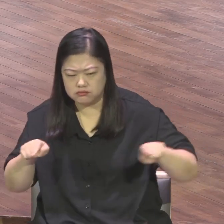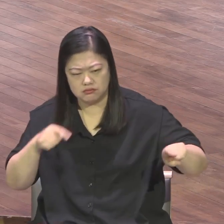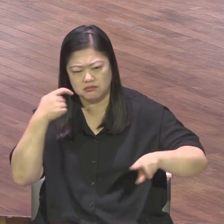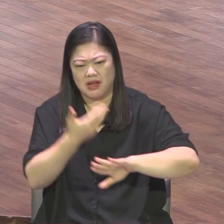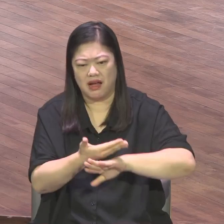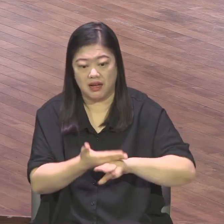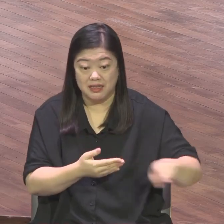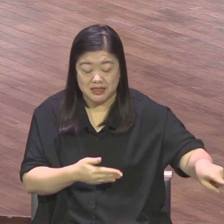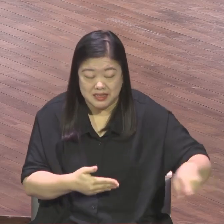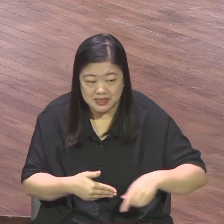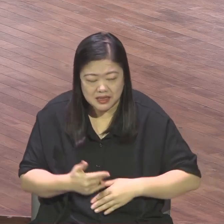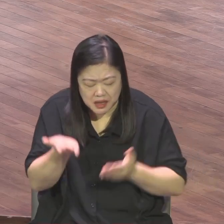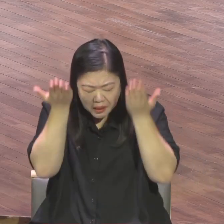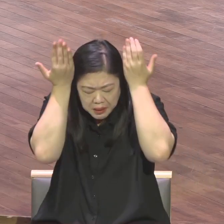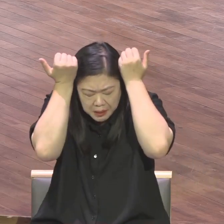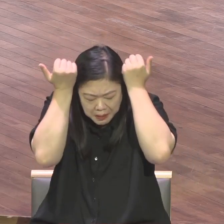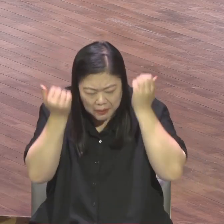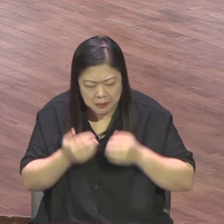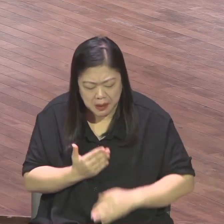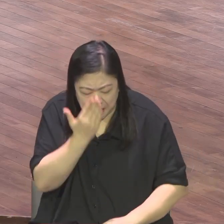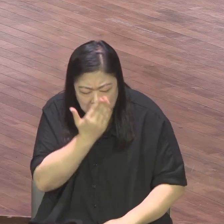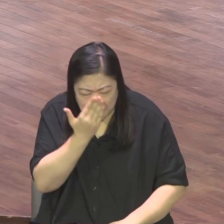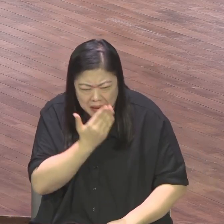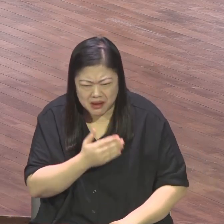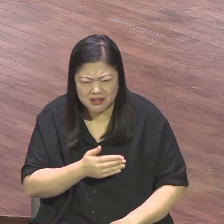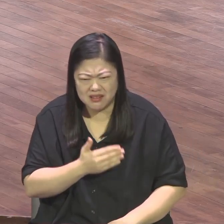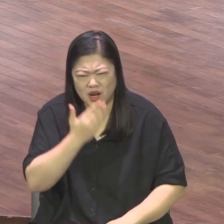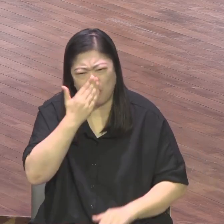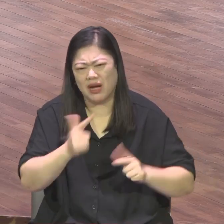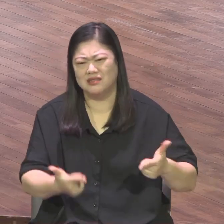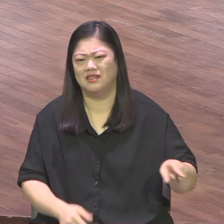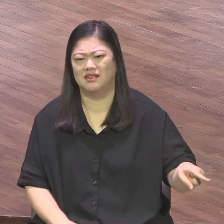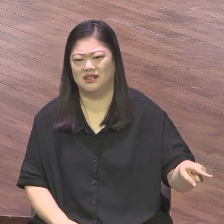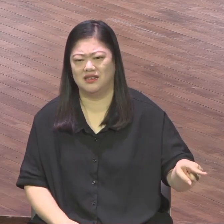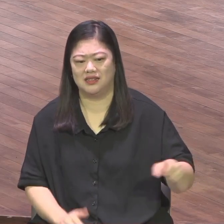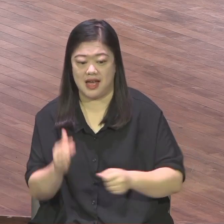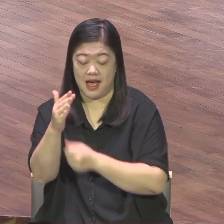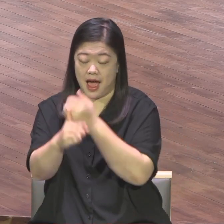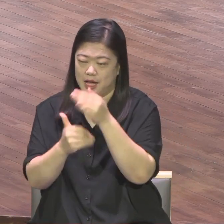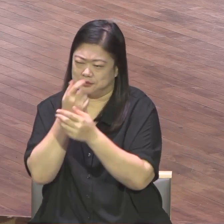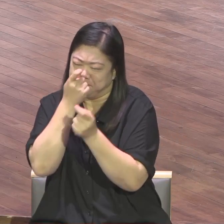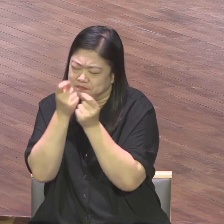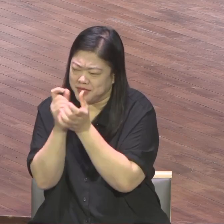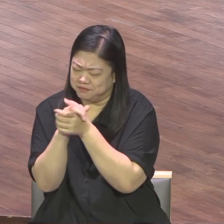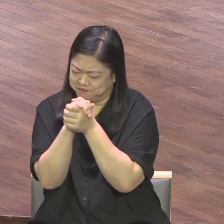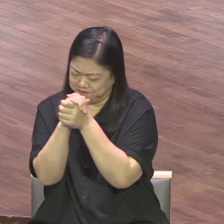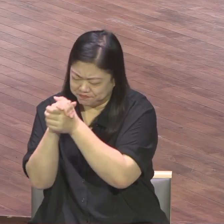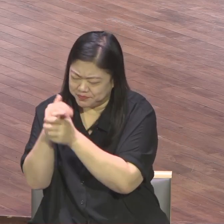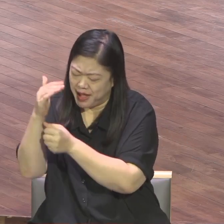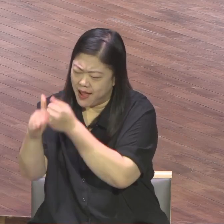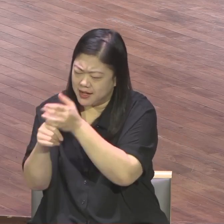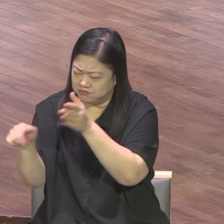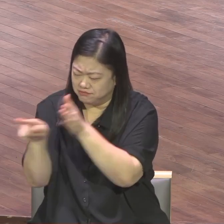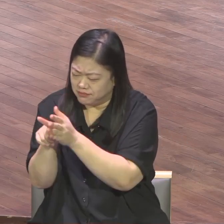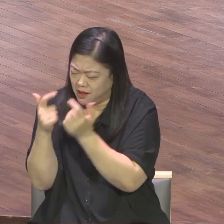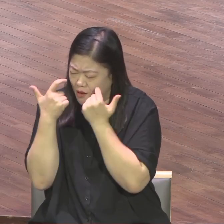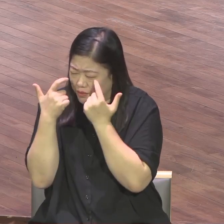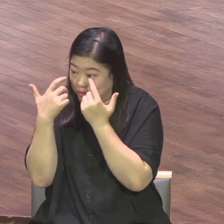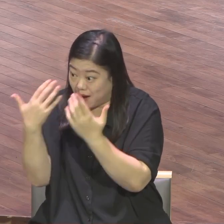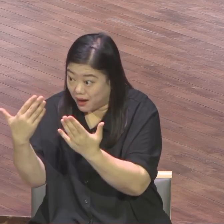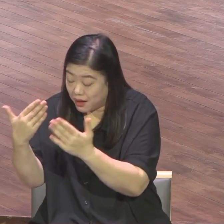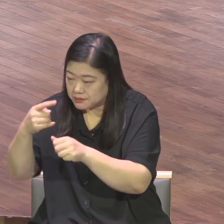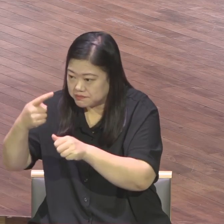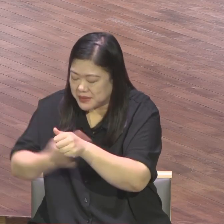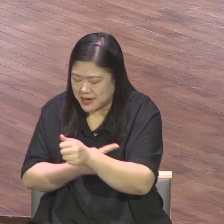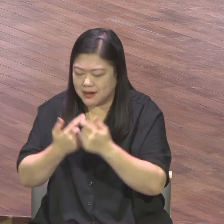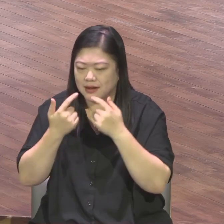것이 겸손이 아니고 하나님과 가까이 가는 것, 하나님을 깊이 알아가는 것, 그것이